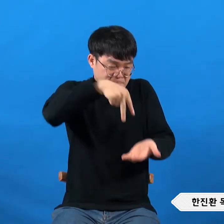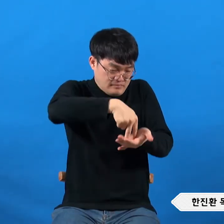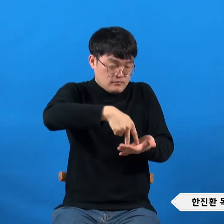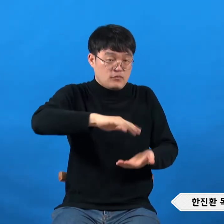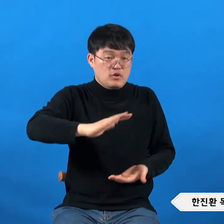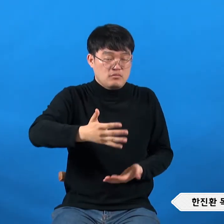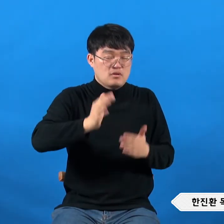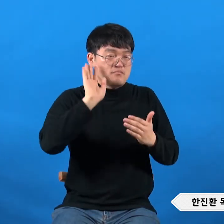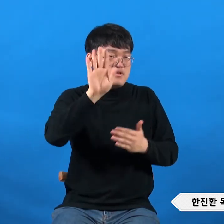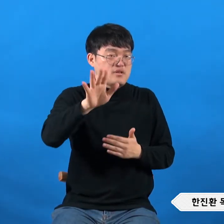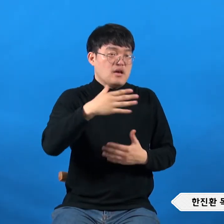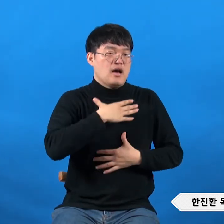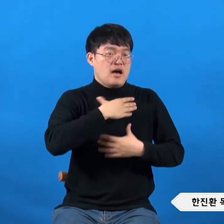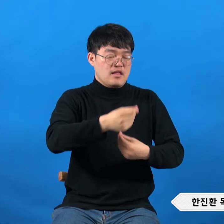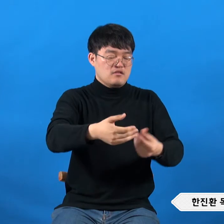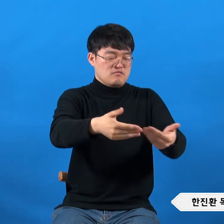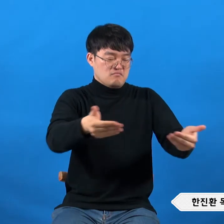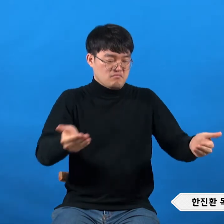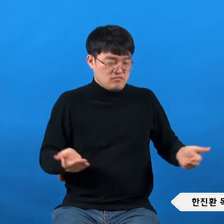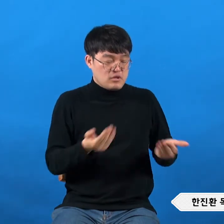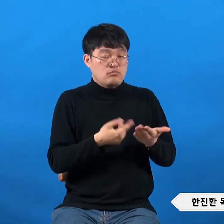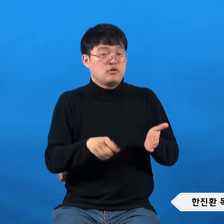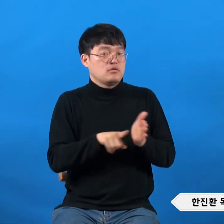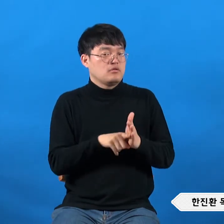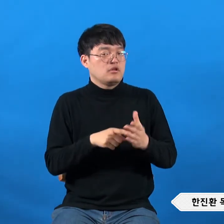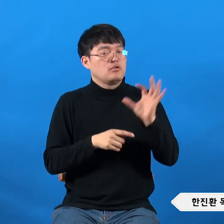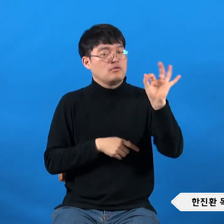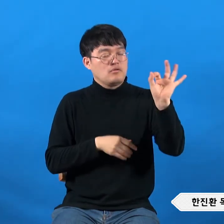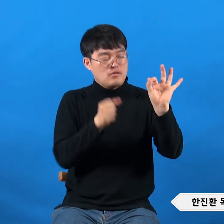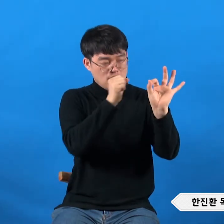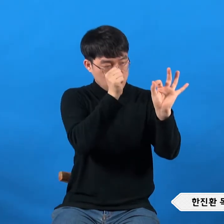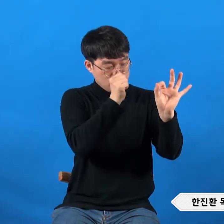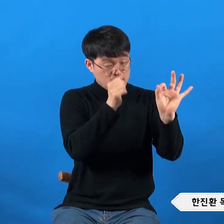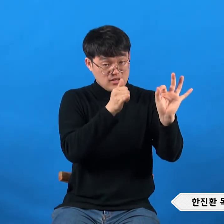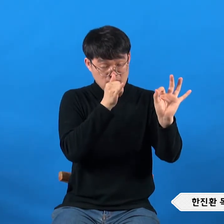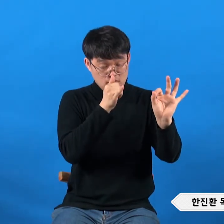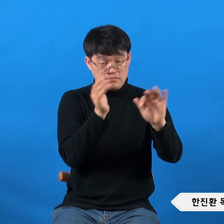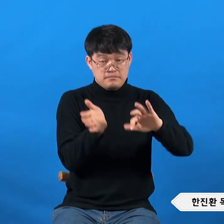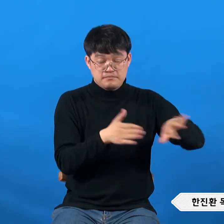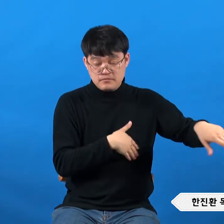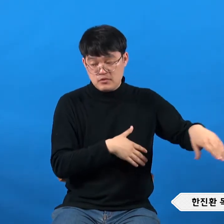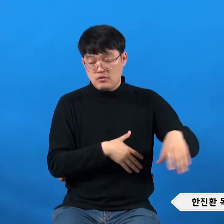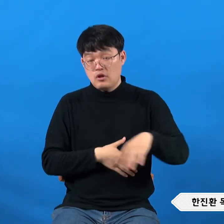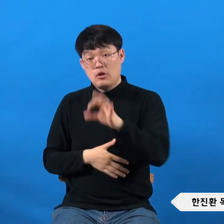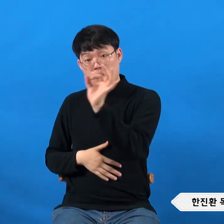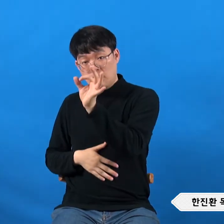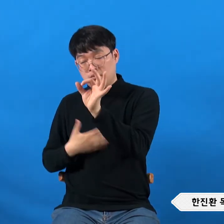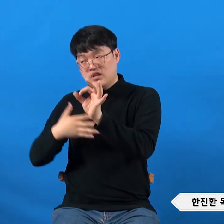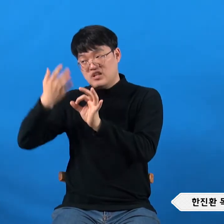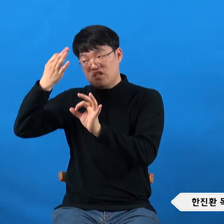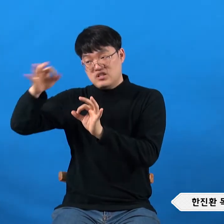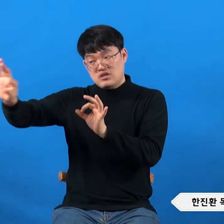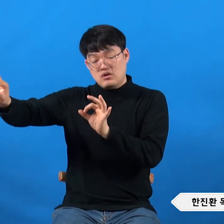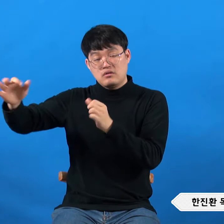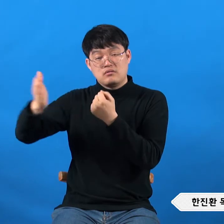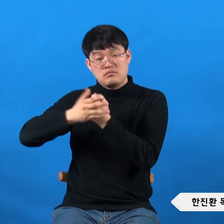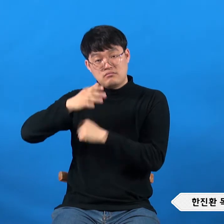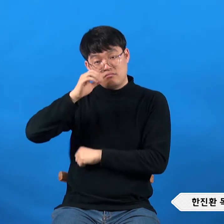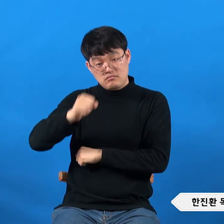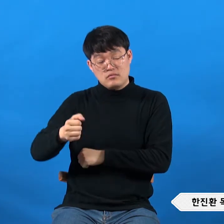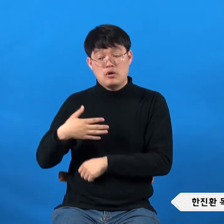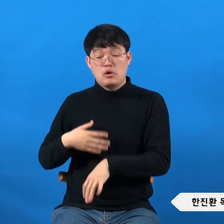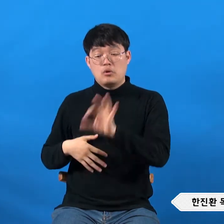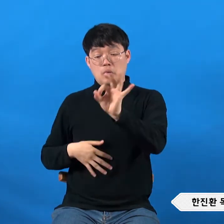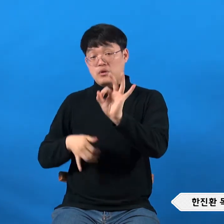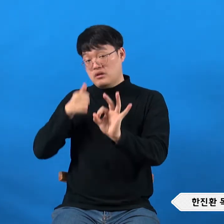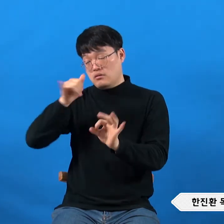안전, 미래의 안전 때문에 돈을 좋아합니다. 어떤 사람은 인정 때문에 좋아합니다.